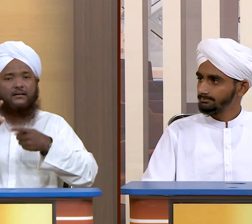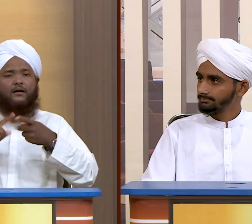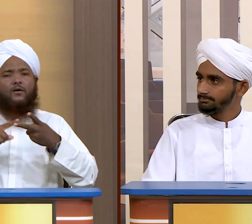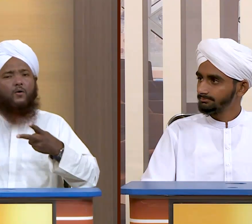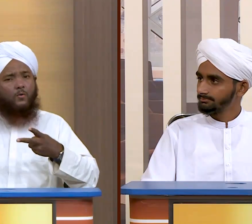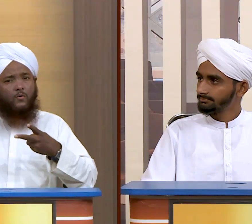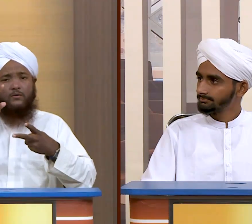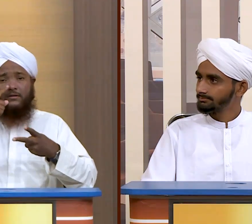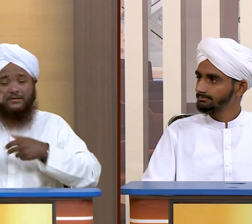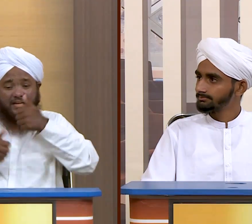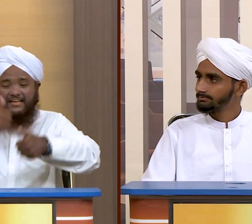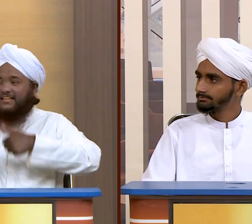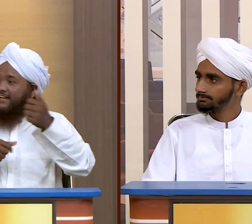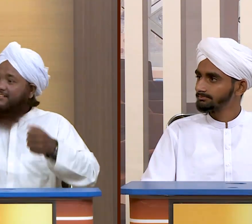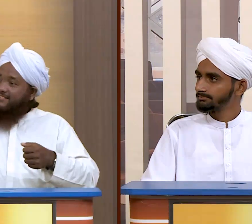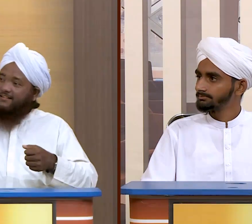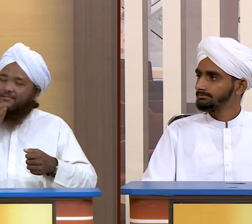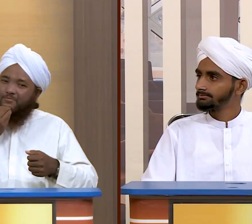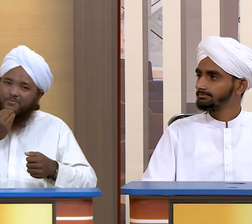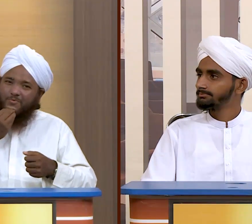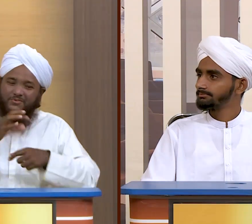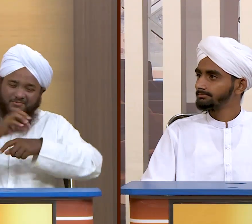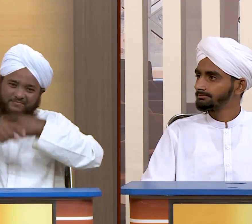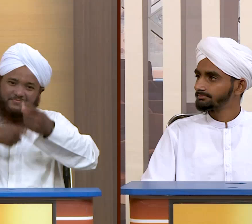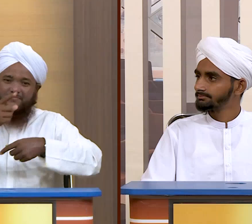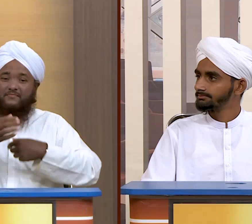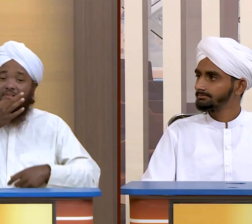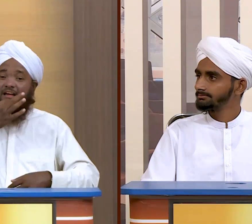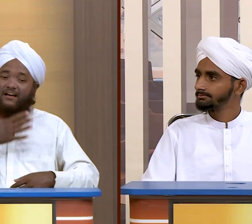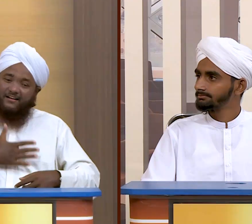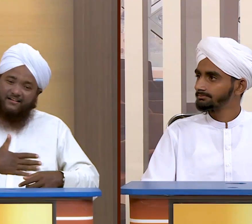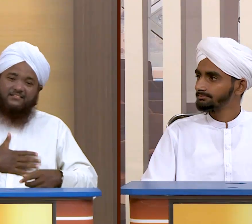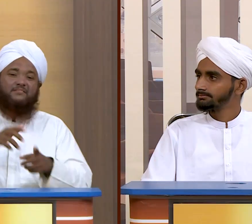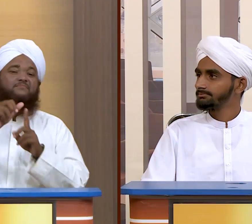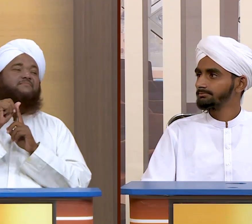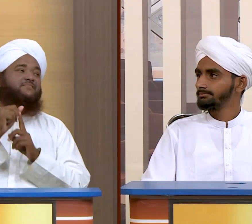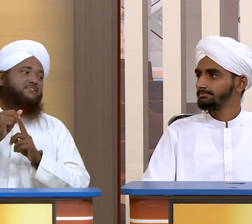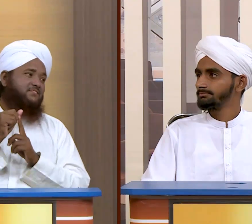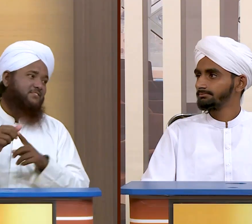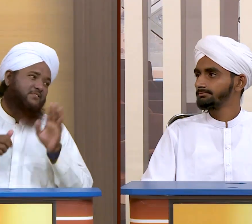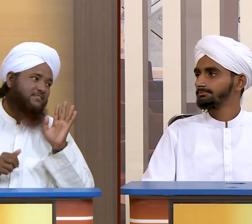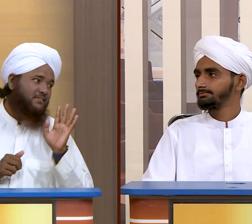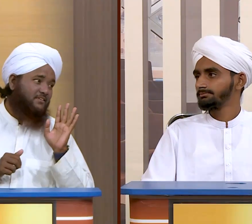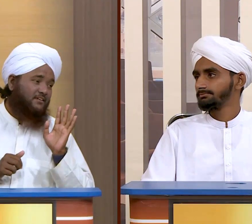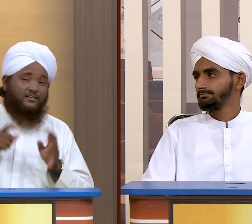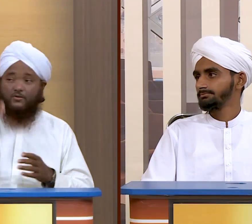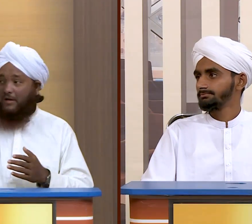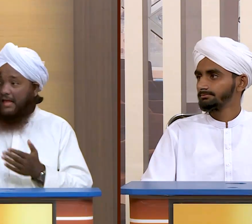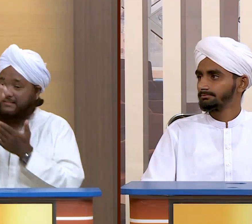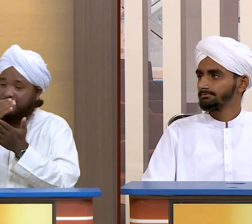نیز ہر عمر رسیدہ بزرگوں کا بھی احترام ہم پر لازم ہے، کیونکہ یہ اسلامی معاشرے کی